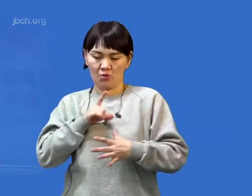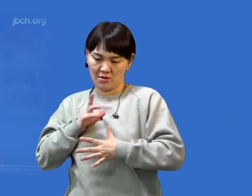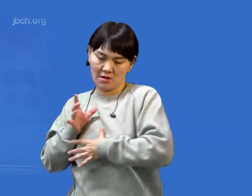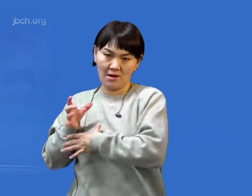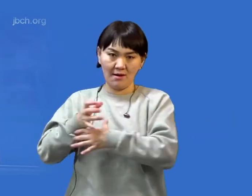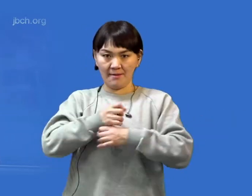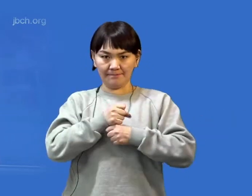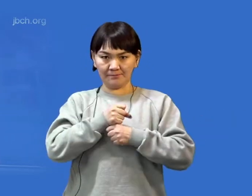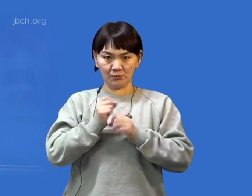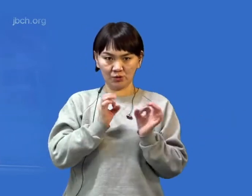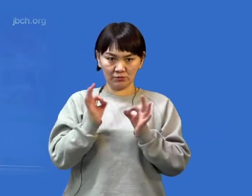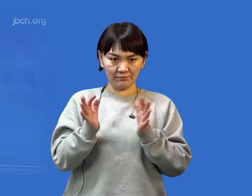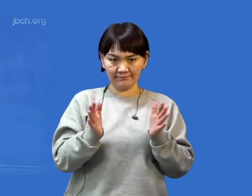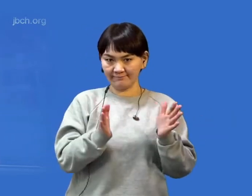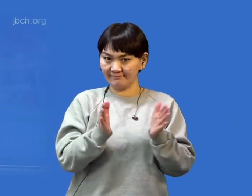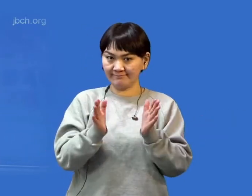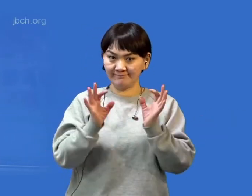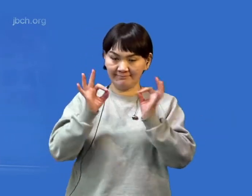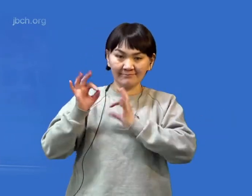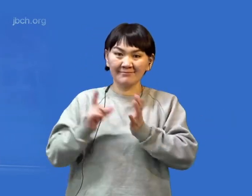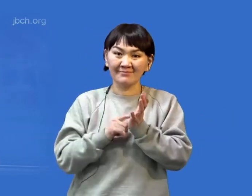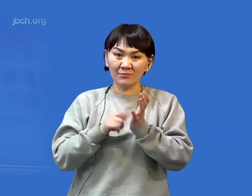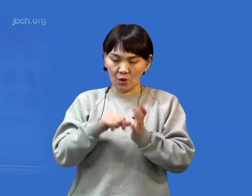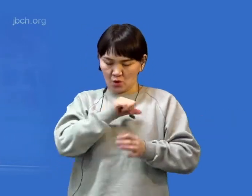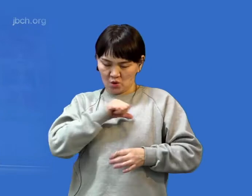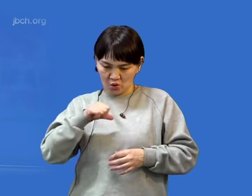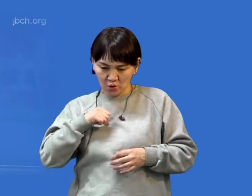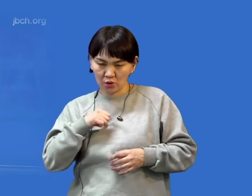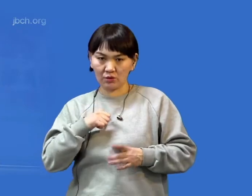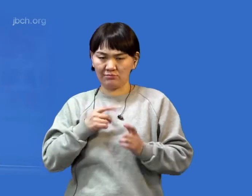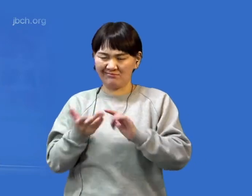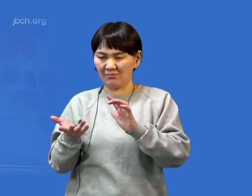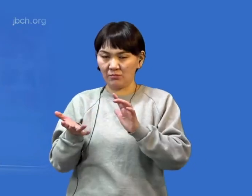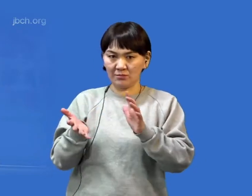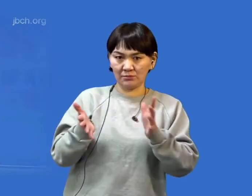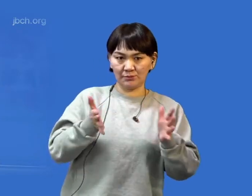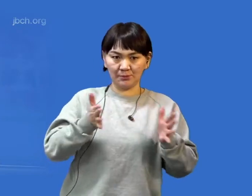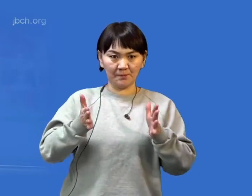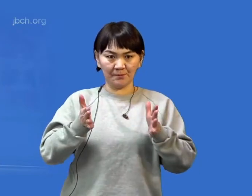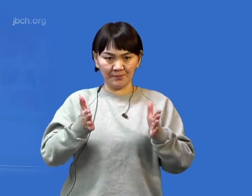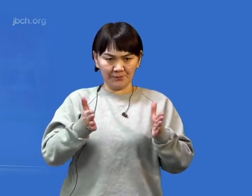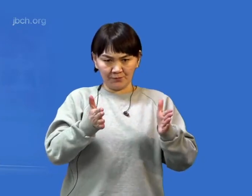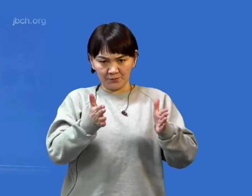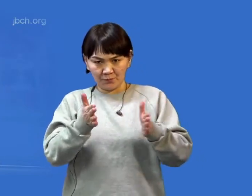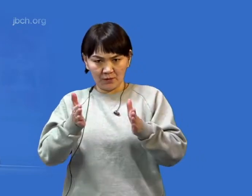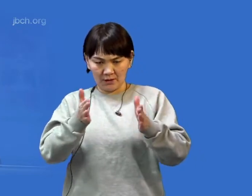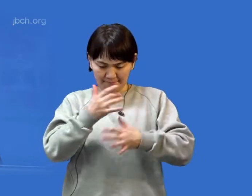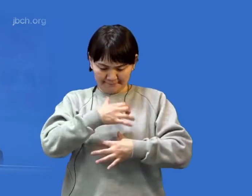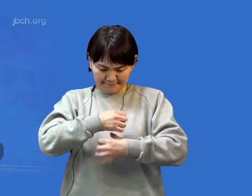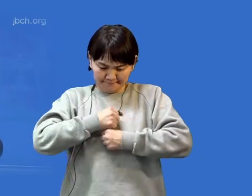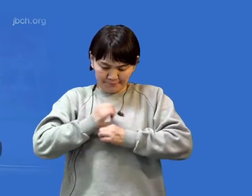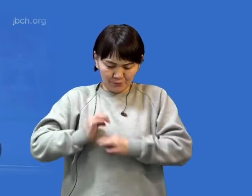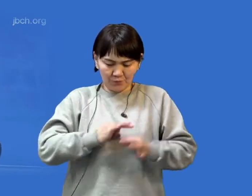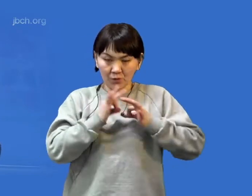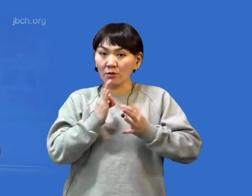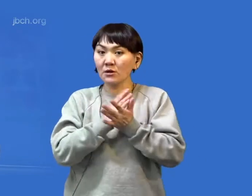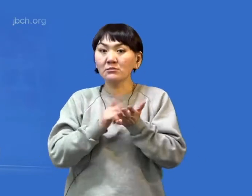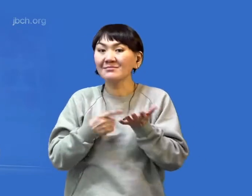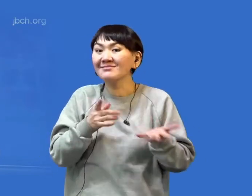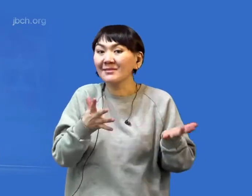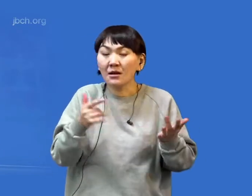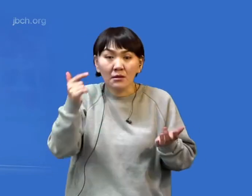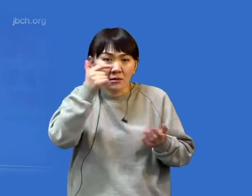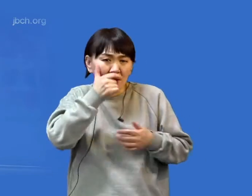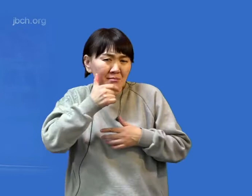алавдах. Ягаад өөрөө өөрийгөө жолоод өч ингэж захирч байх хэрэгтэй вэ гэхээр энэ махуудын